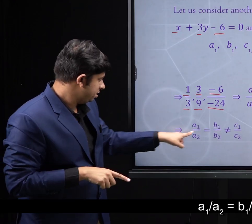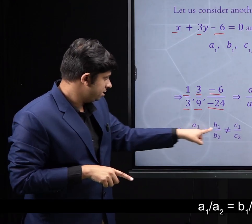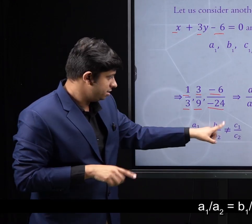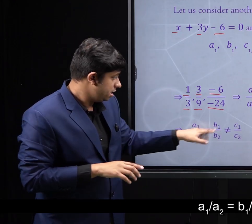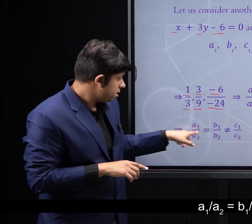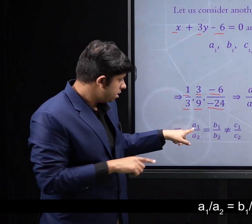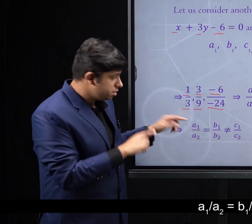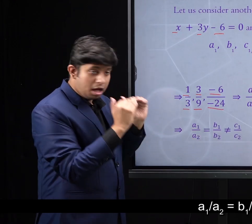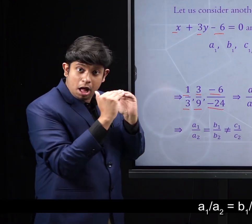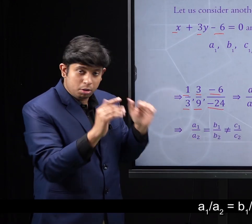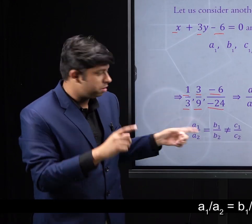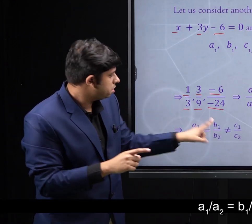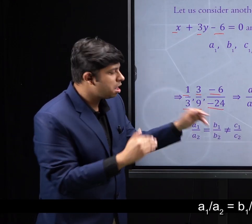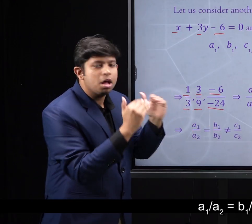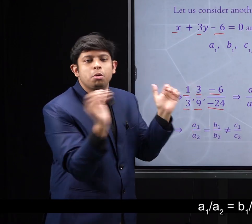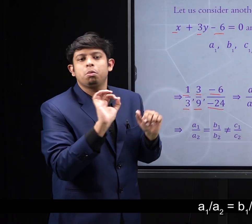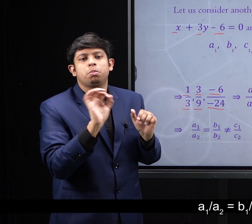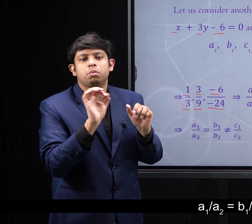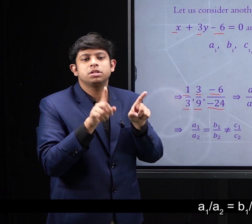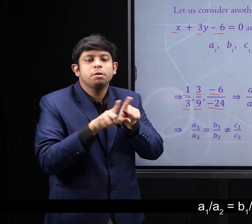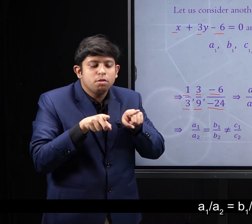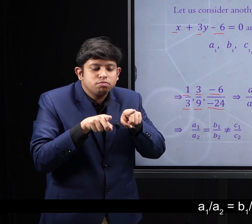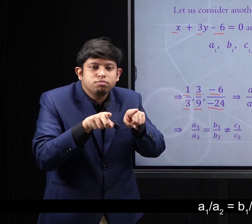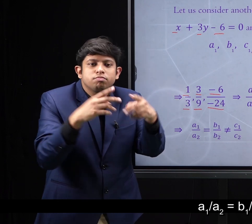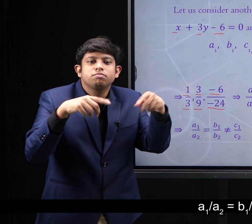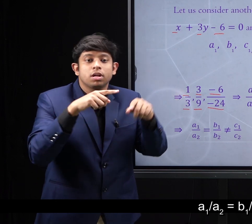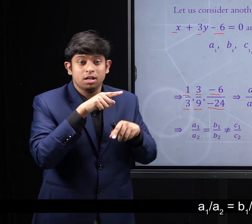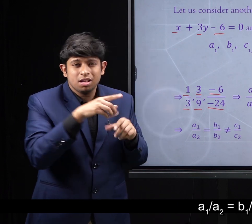a1/a2 equals b1/b2 equals c1/c2.